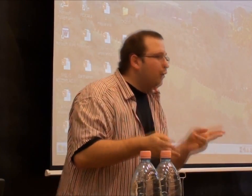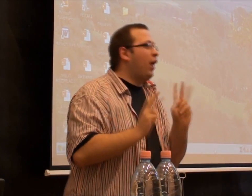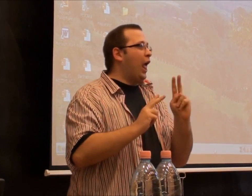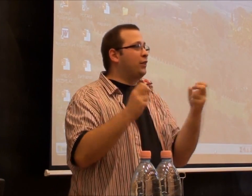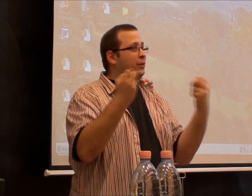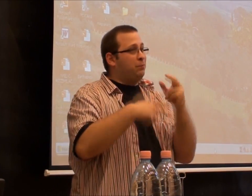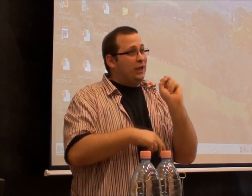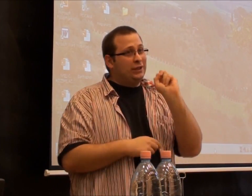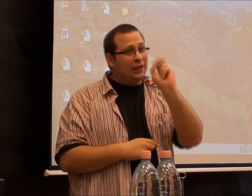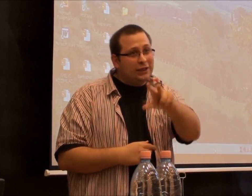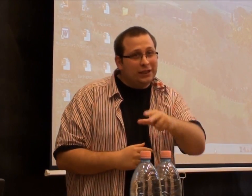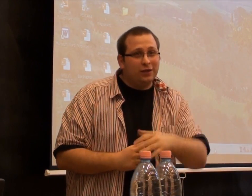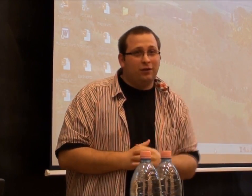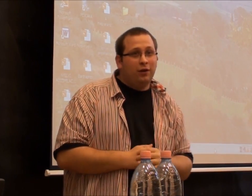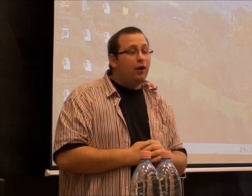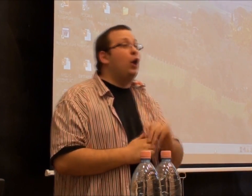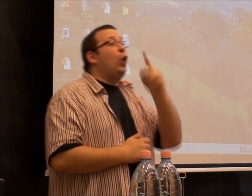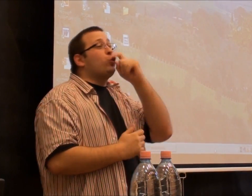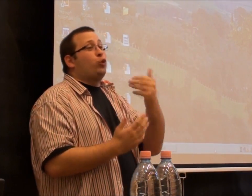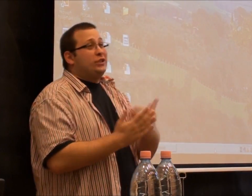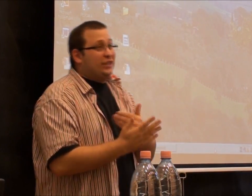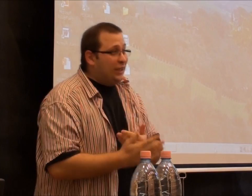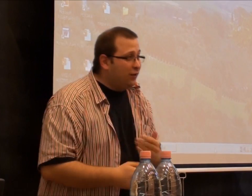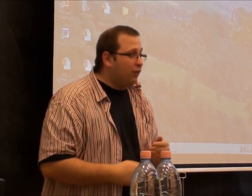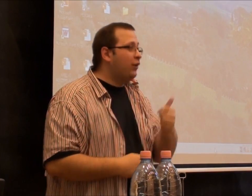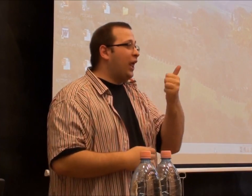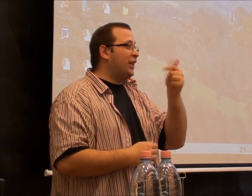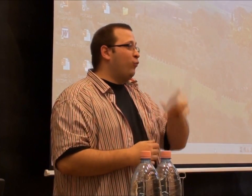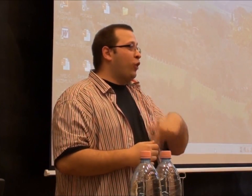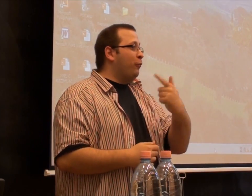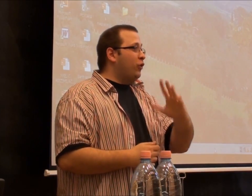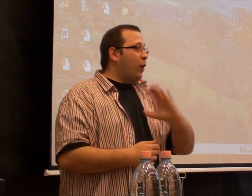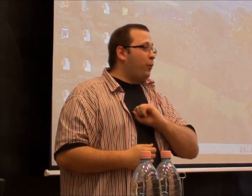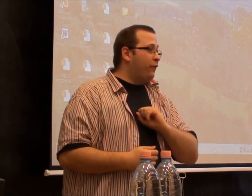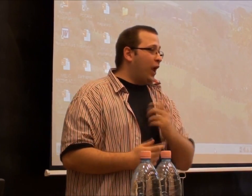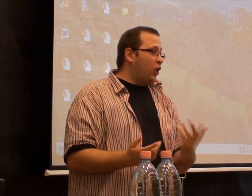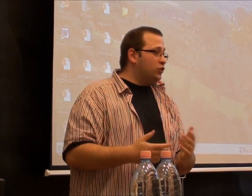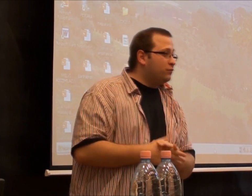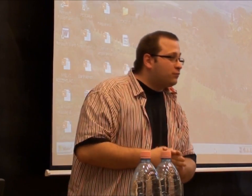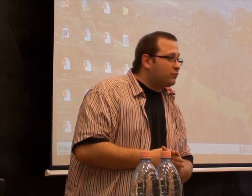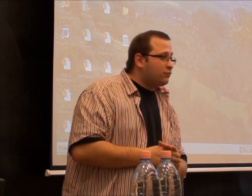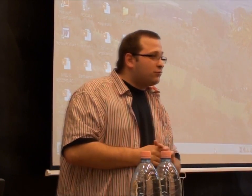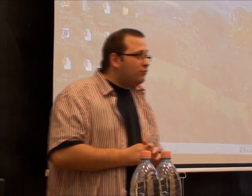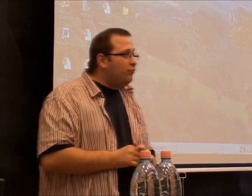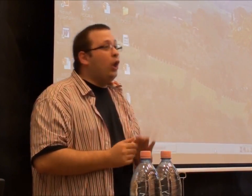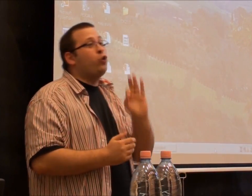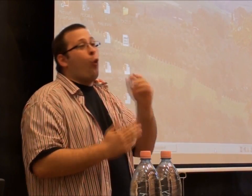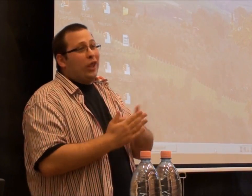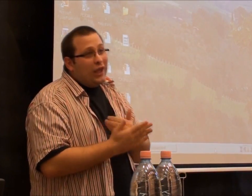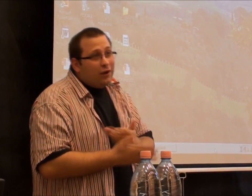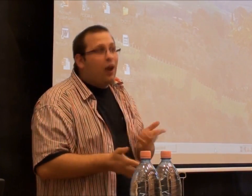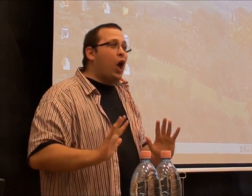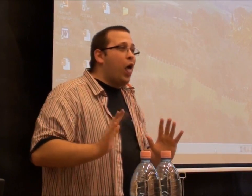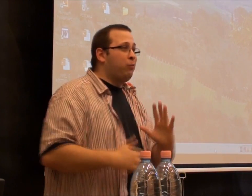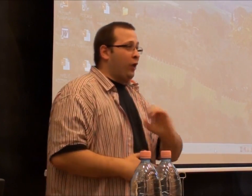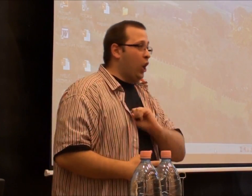hír, hogy lehet e-mail küldeni nekik. Rossz hír, hogy egy hónap múlva kapok választ. Jó hír, hogy